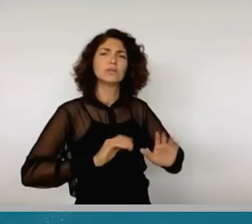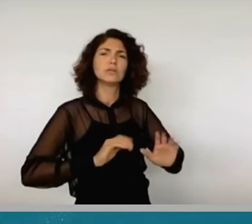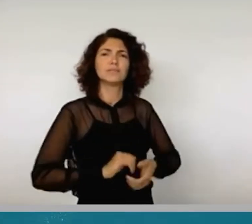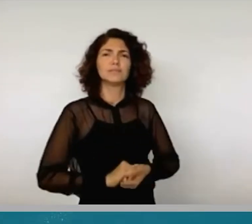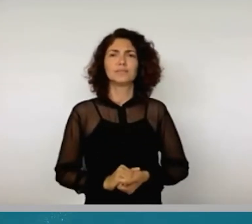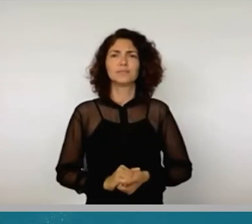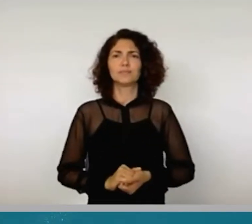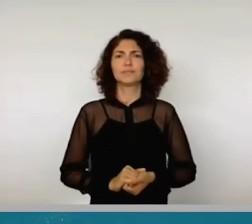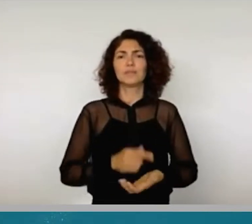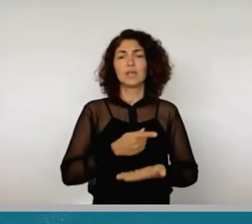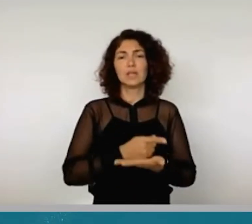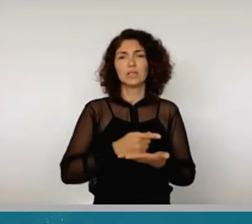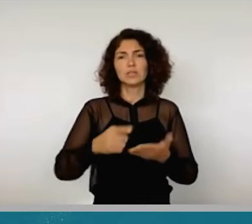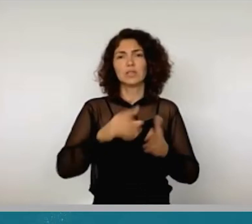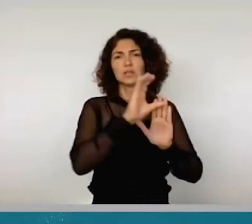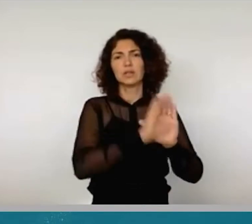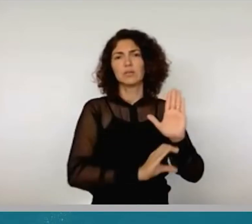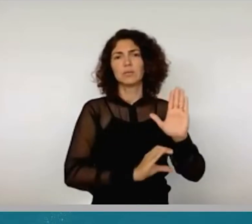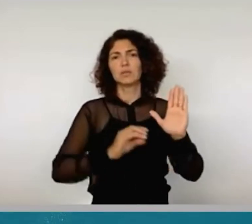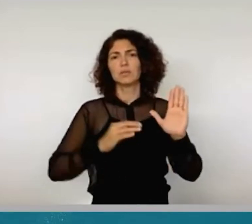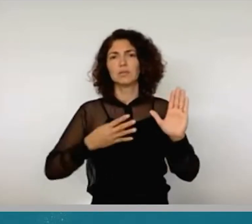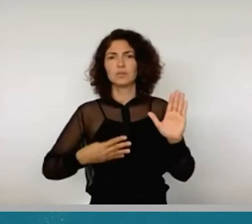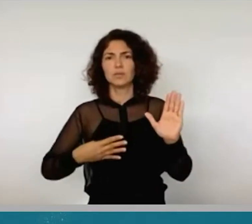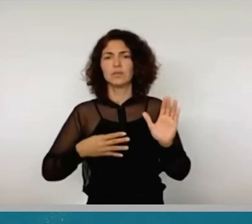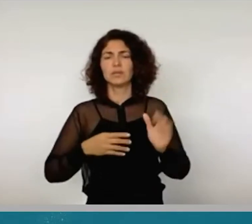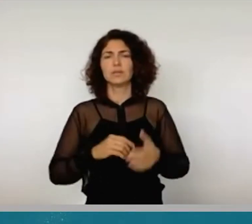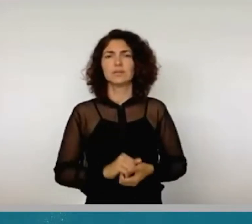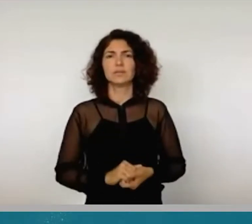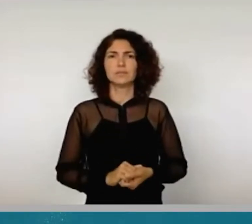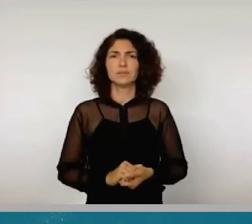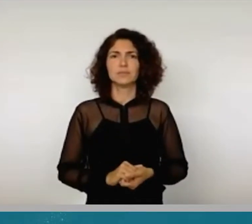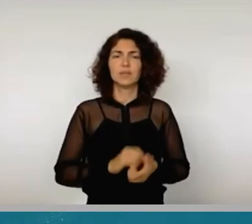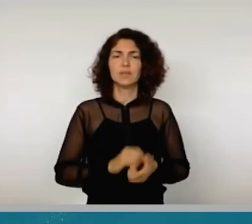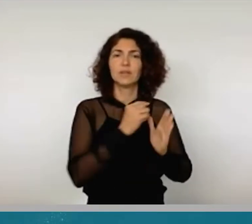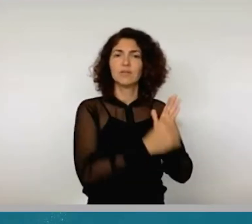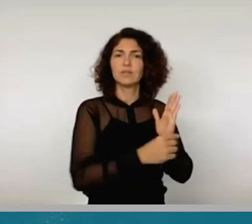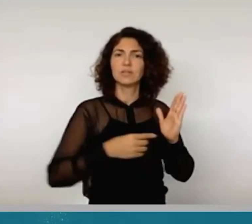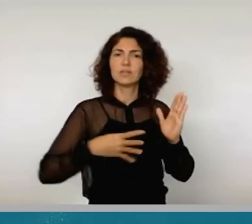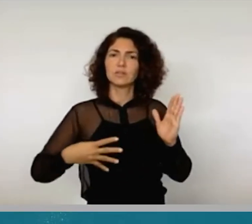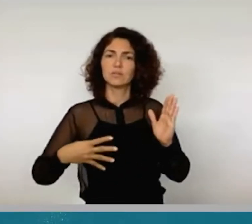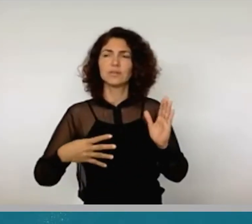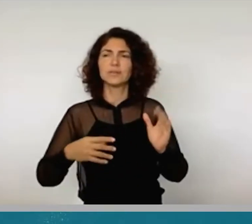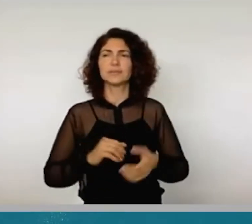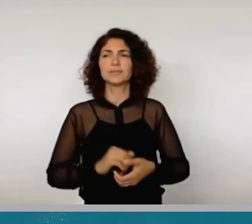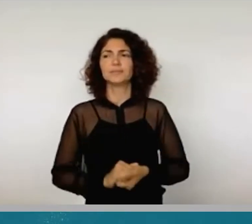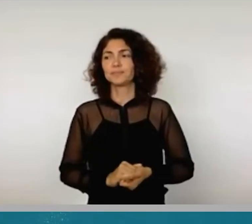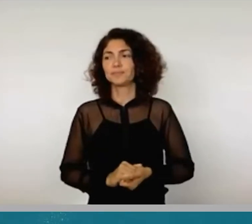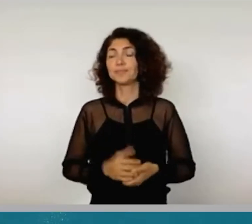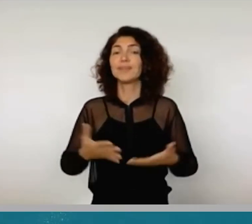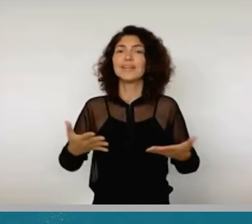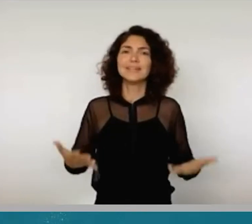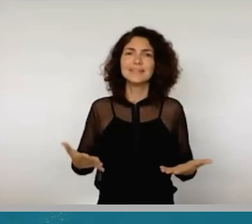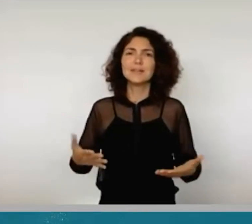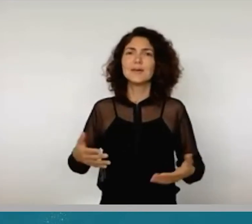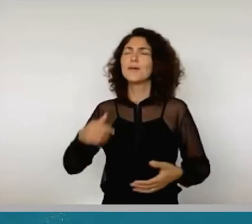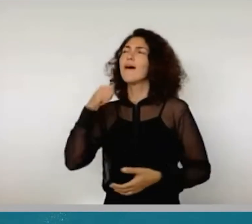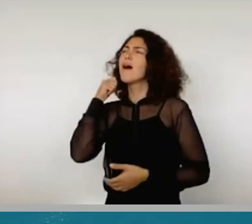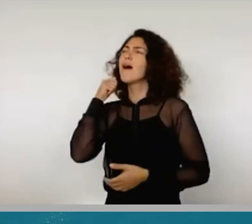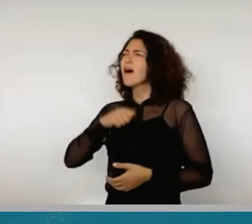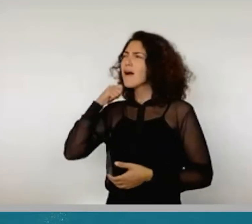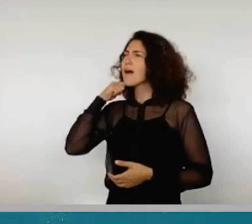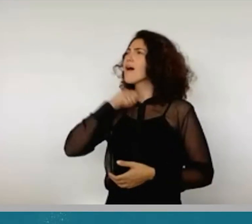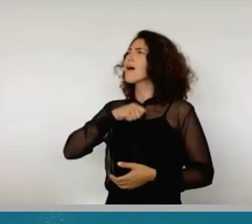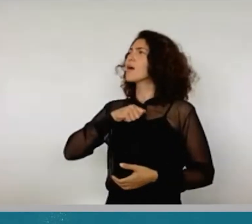Vou ler desde o versículo 4, vocês entenderam o contexto. Abel, por sua vez, trouxe das primícias do seu rebanho e da